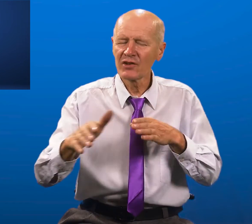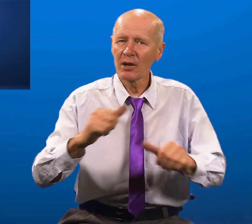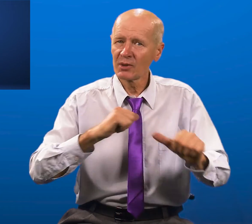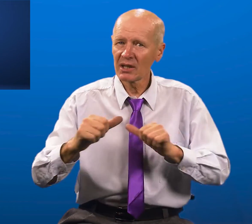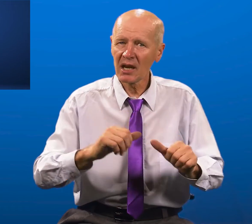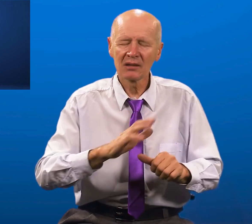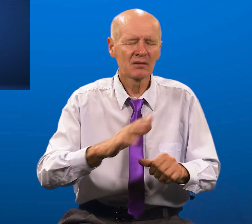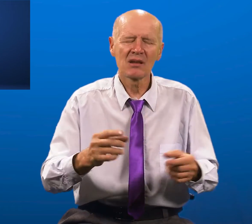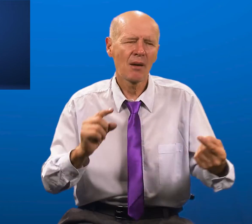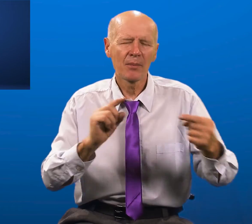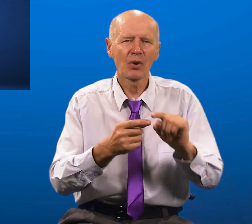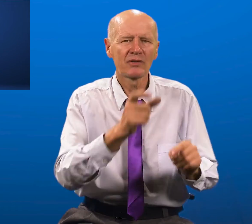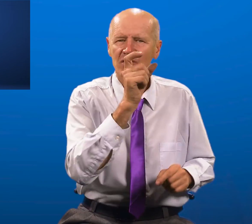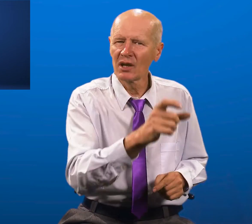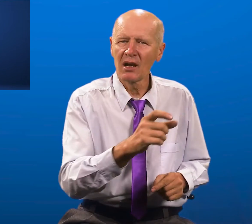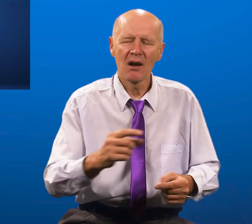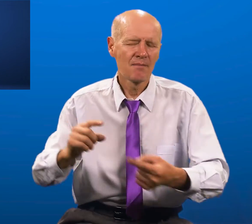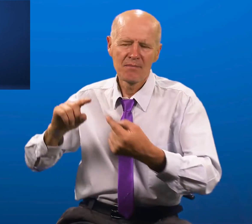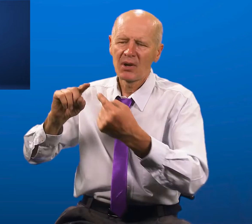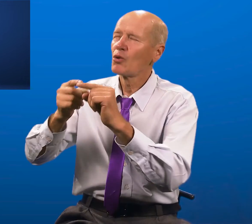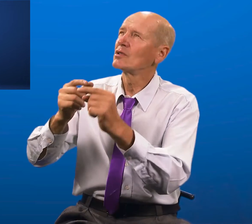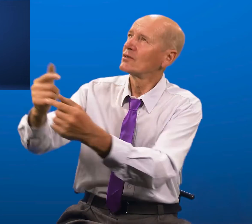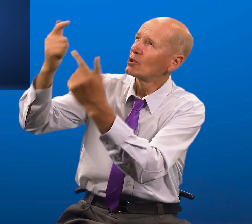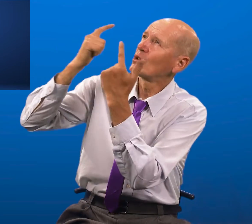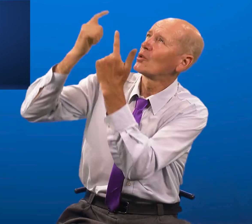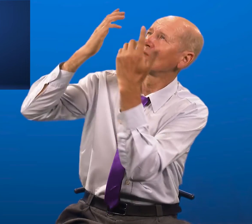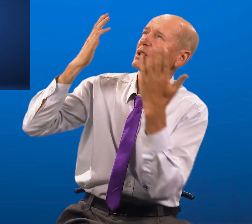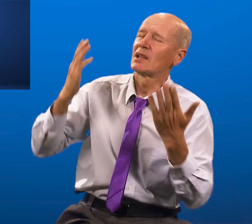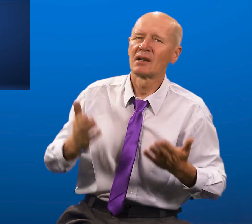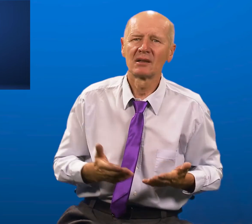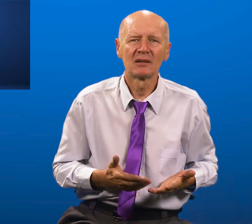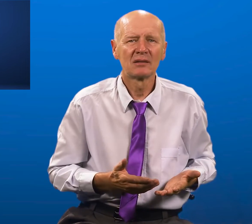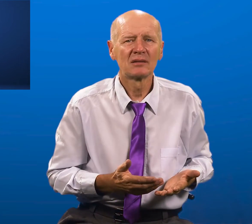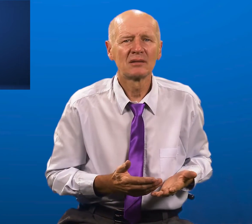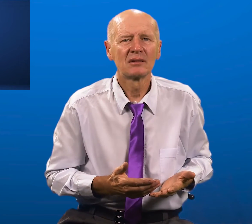совершаем грех не против человека, а против Господа.